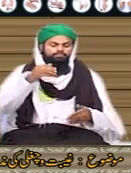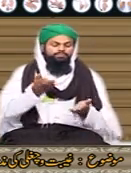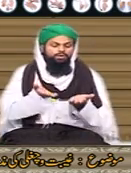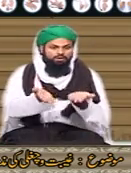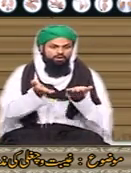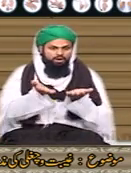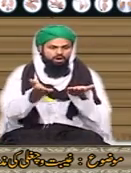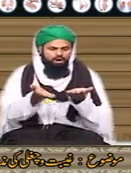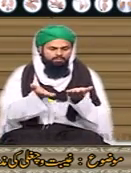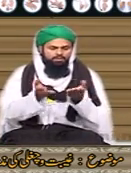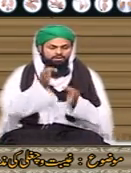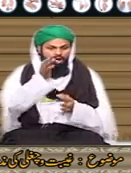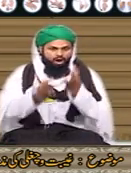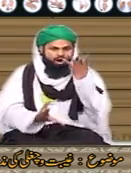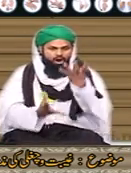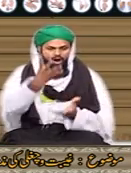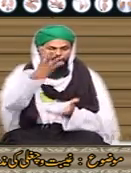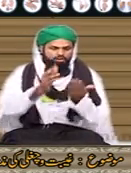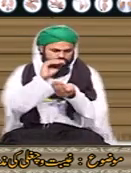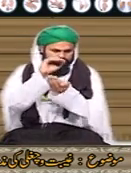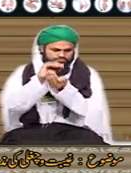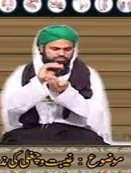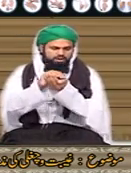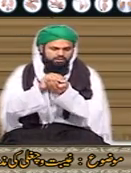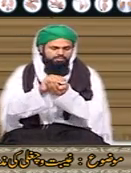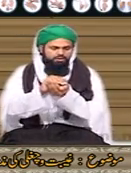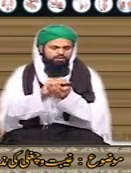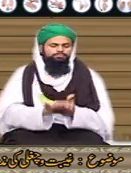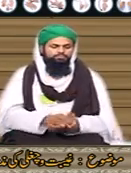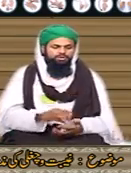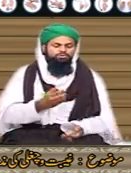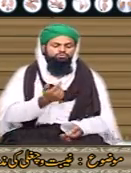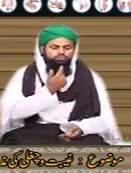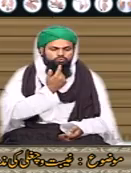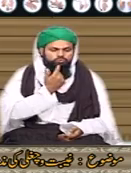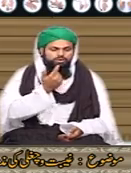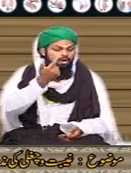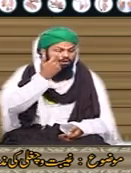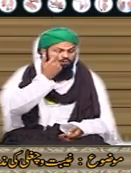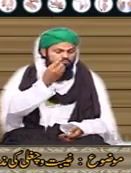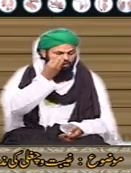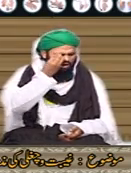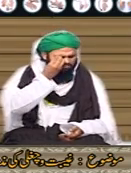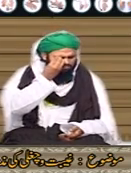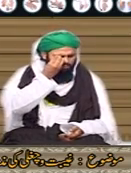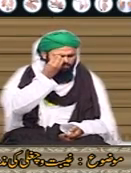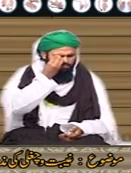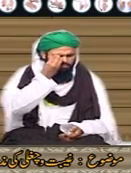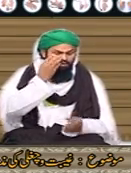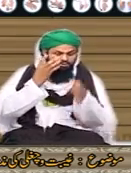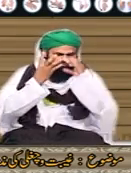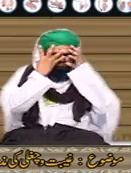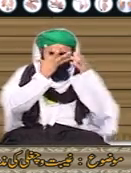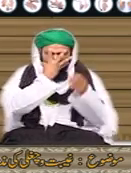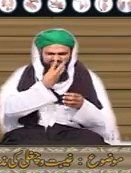باقی ہے. جھوٹی قسمیں کھانا، رزق حرام کمانا، اس کا عذاب بھی دیکھا کہ سور کی طرح اس کا چہرہ ہو